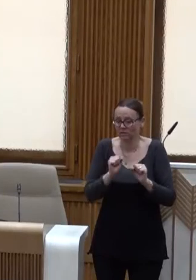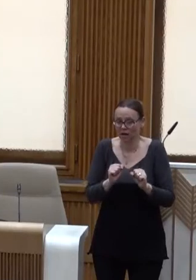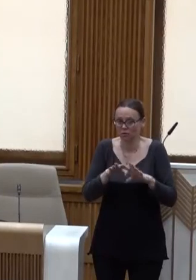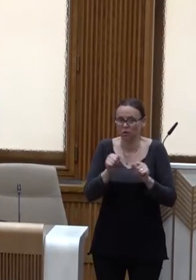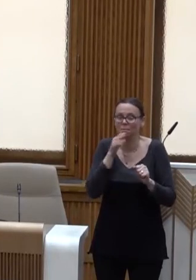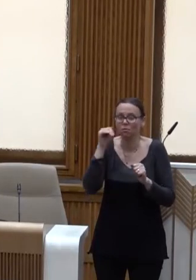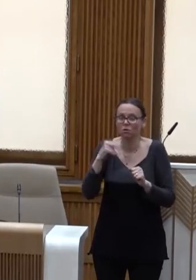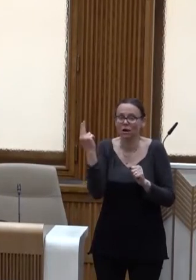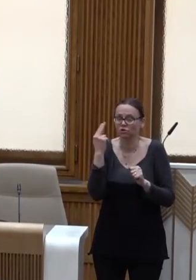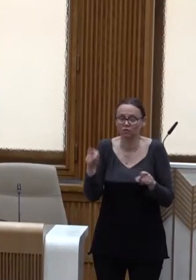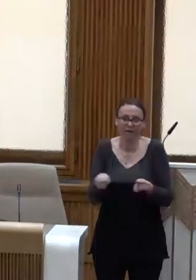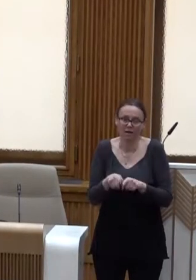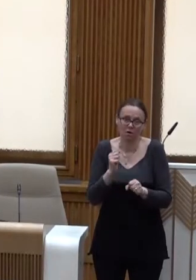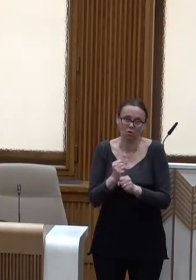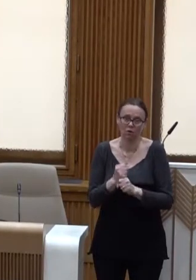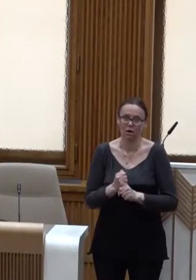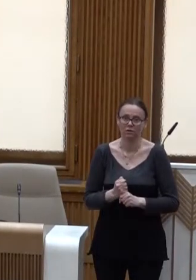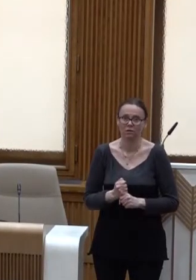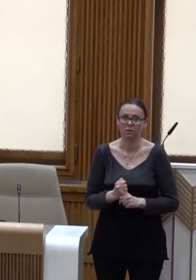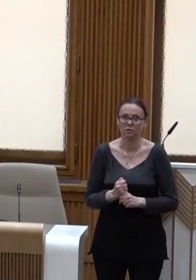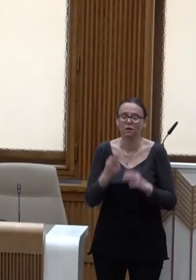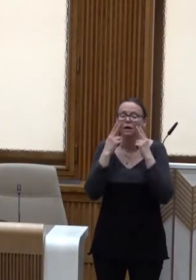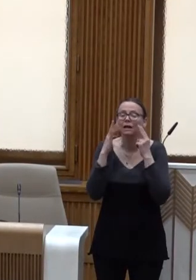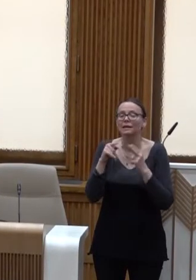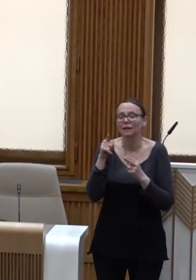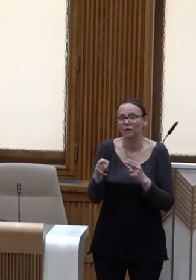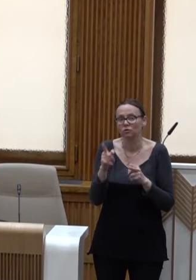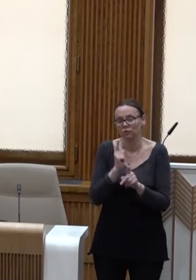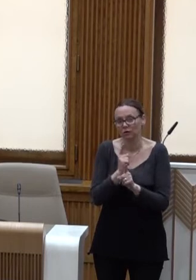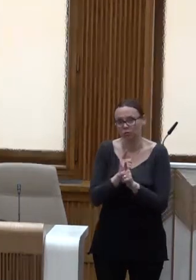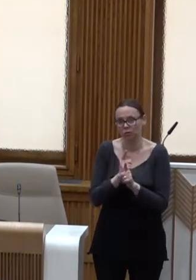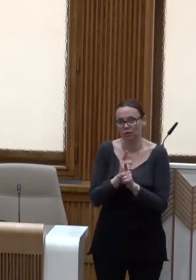morala Slovenija ravnati enako. Glede na to, da tudi